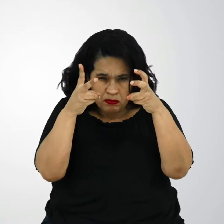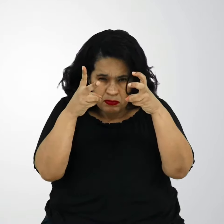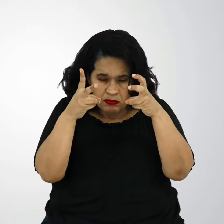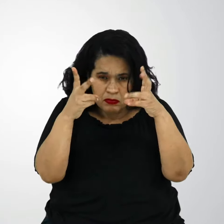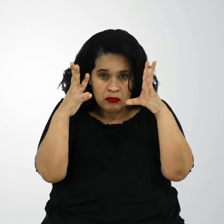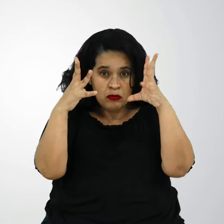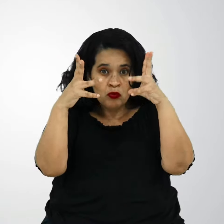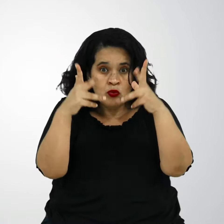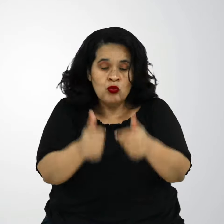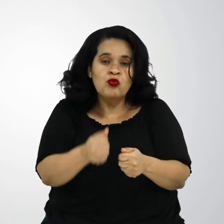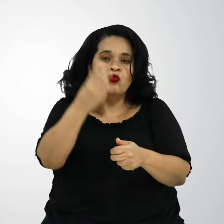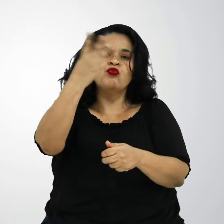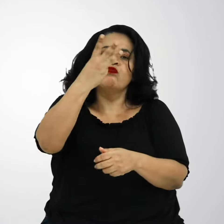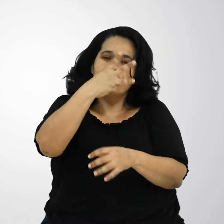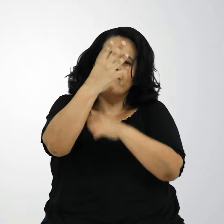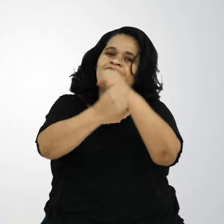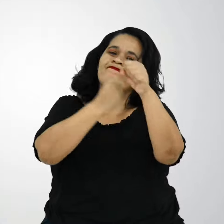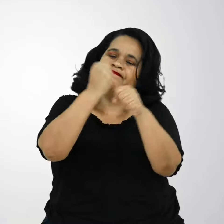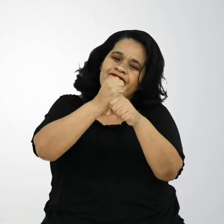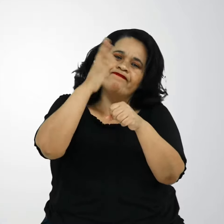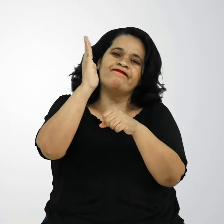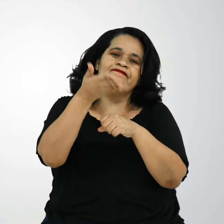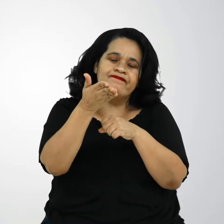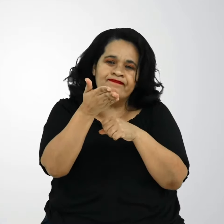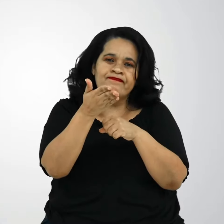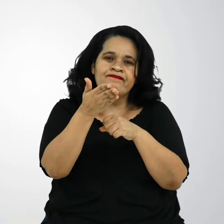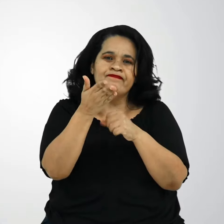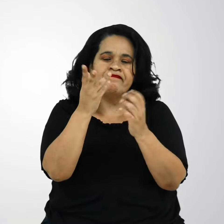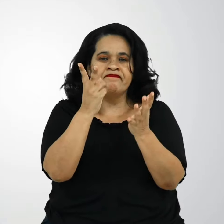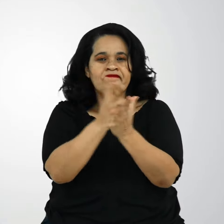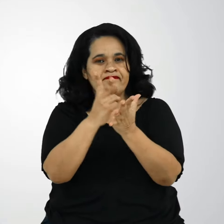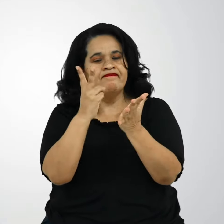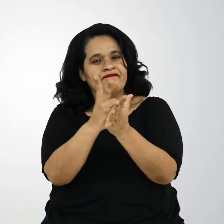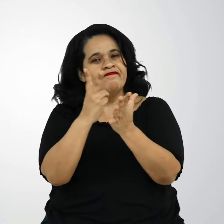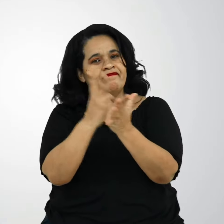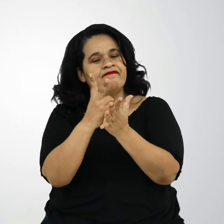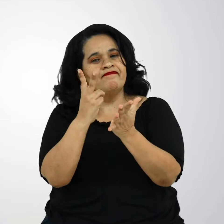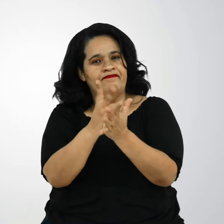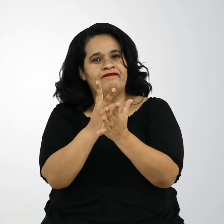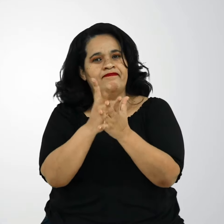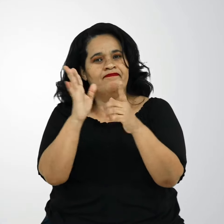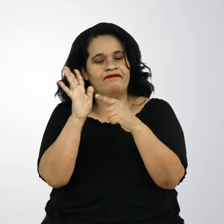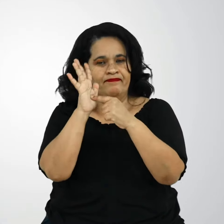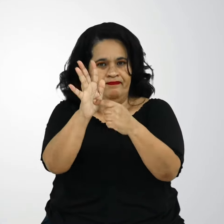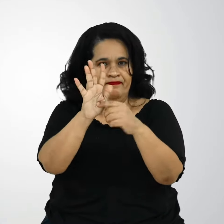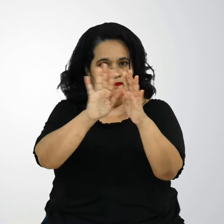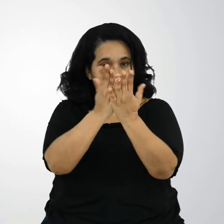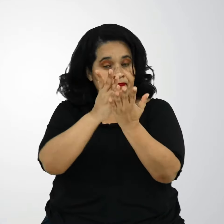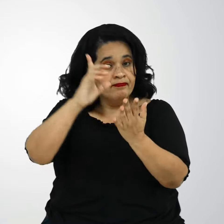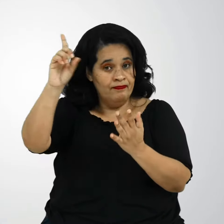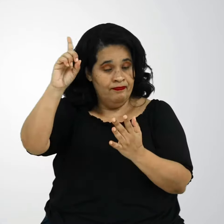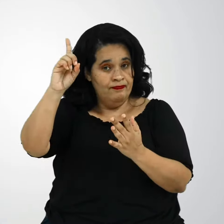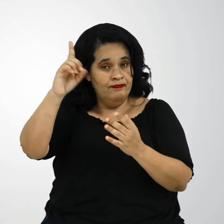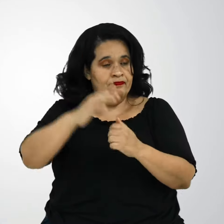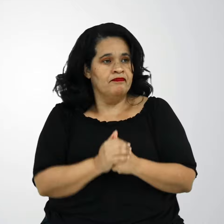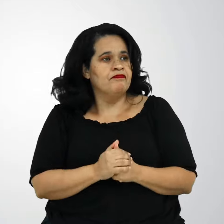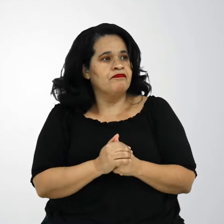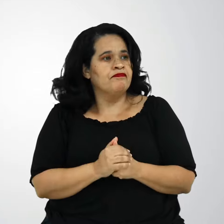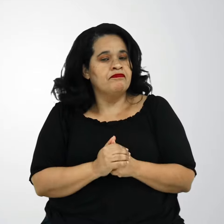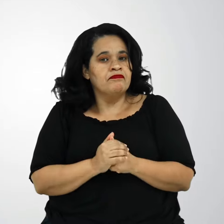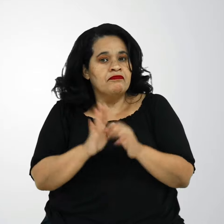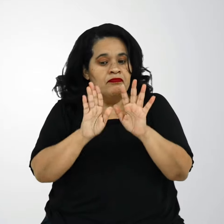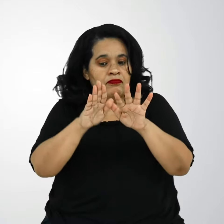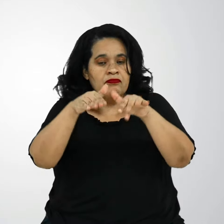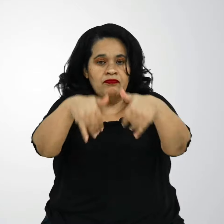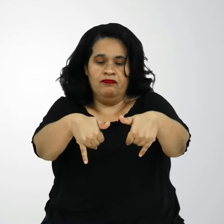testemunhas, que é a igreja no cumprimento da sua missão, quanto tempo ela cumpre a missão? 3 anos e meio. Aí o pastor Alão comentou, quando ela vai terminar quando a